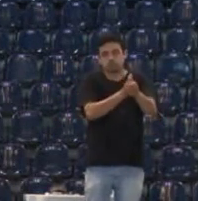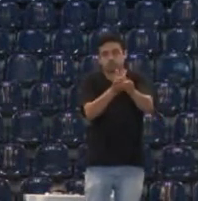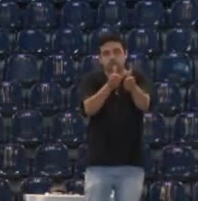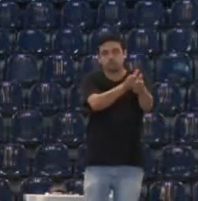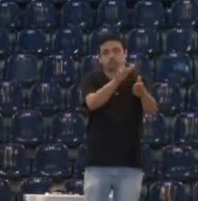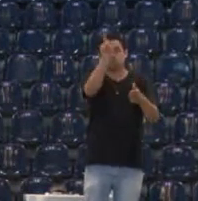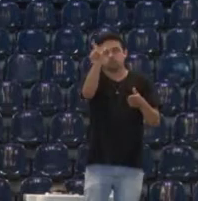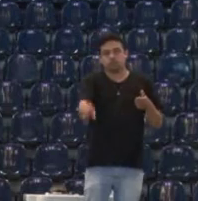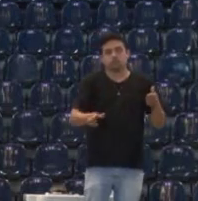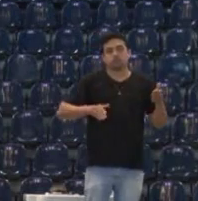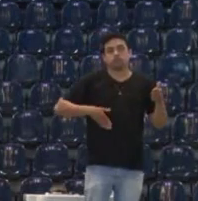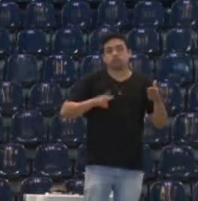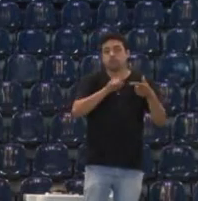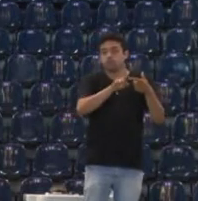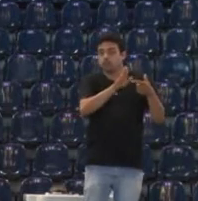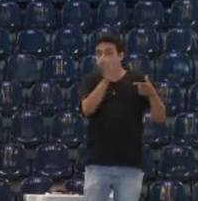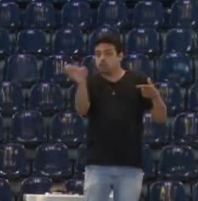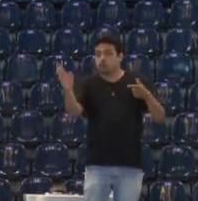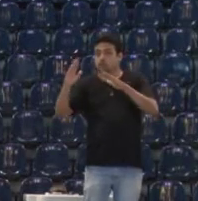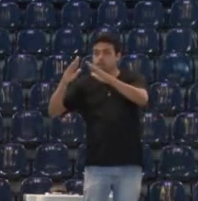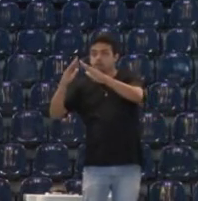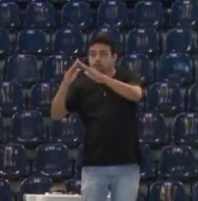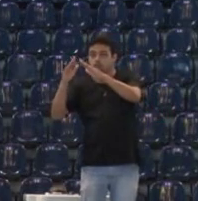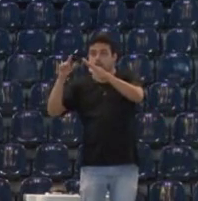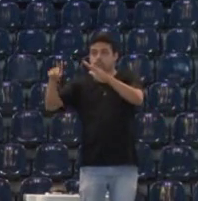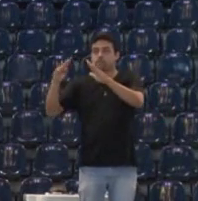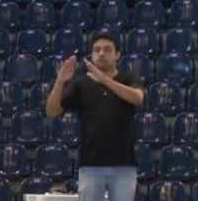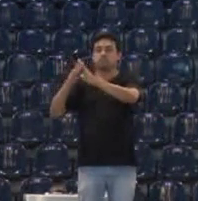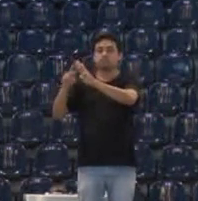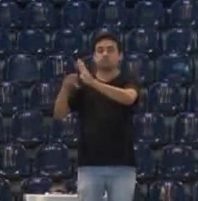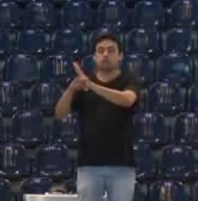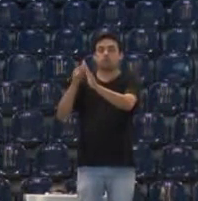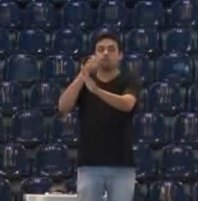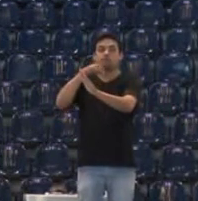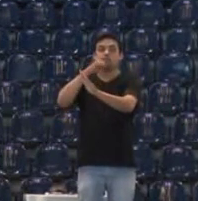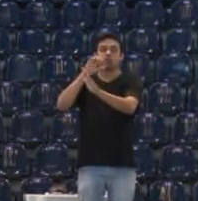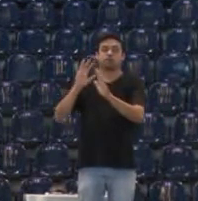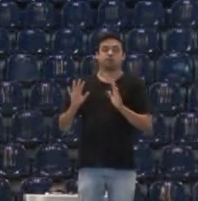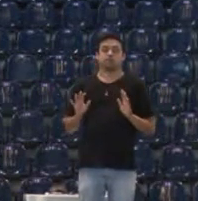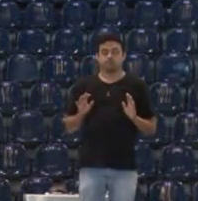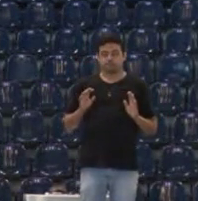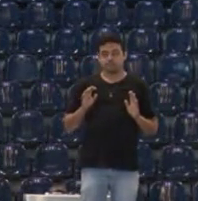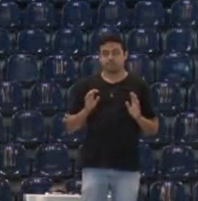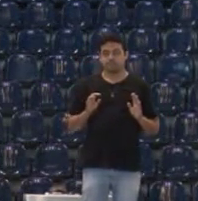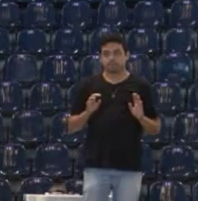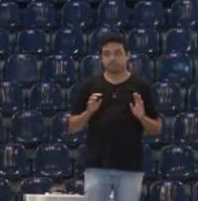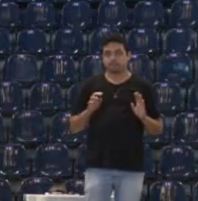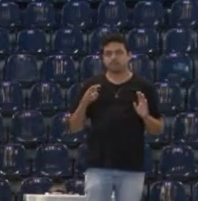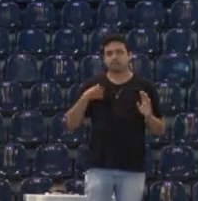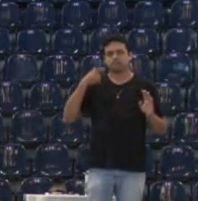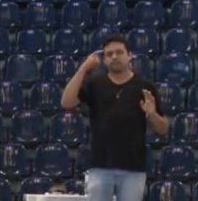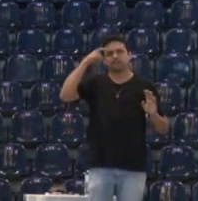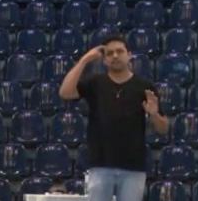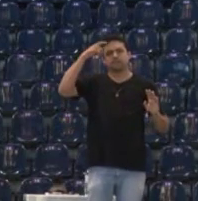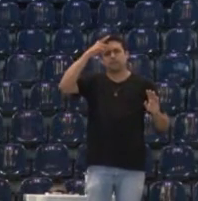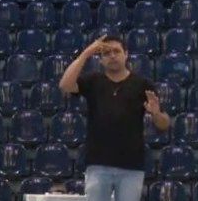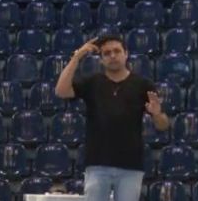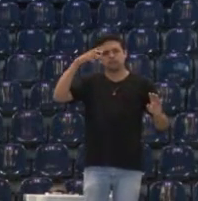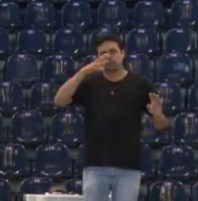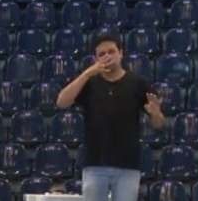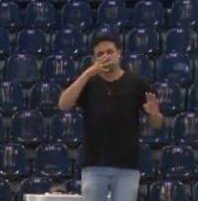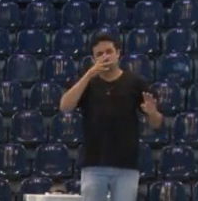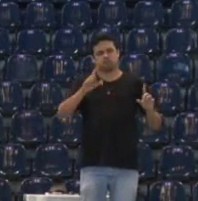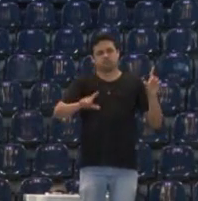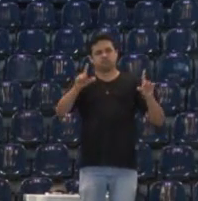ao meliante quando o mesmo adentrou a residência de sua progenitora e o camargo está assistindo vai